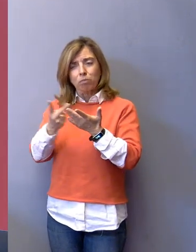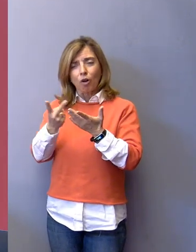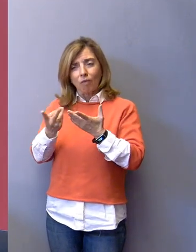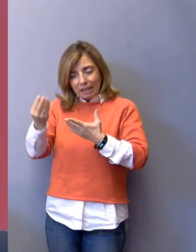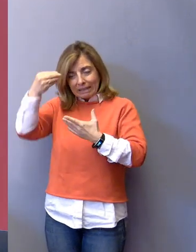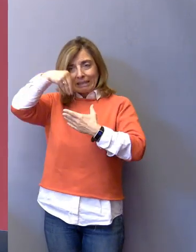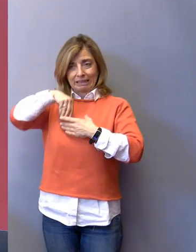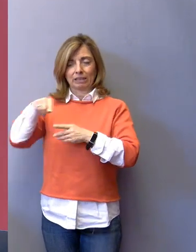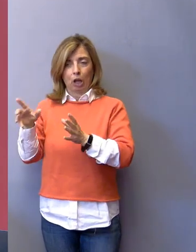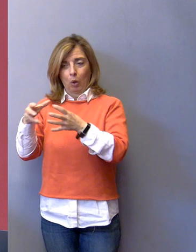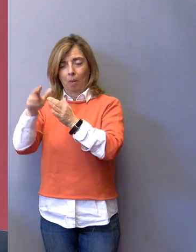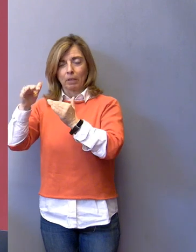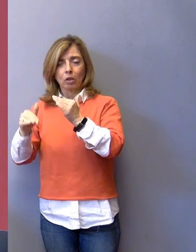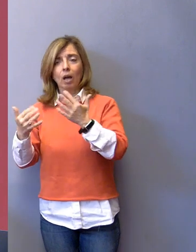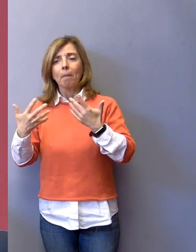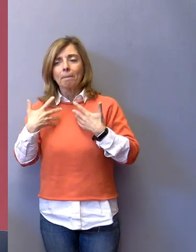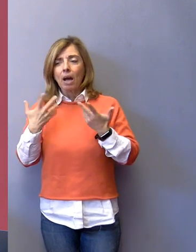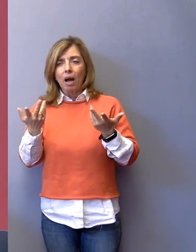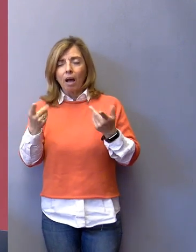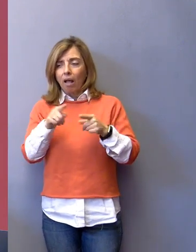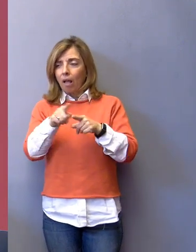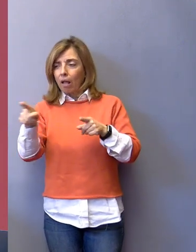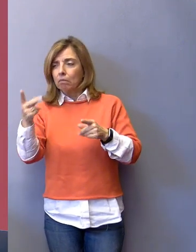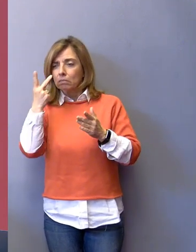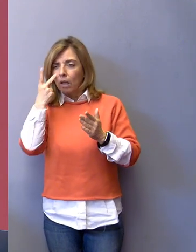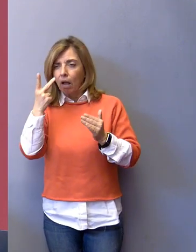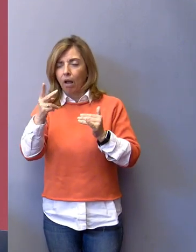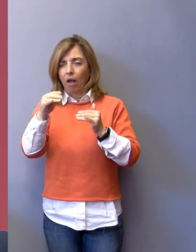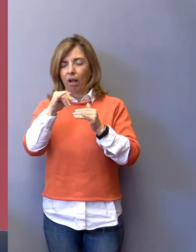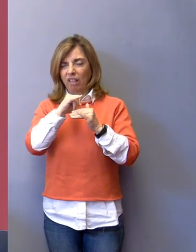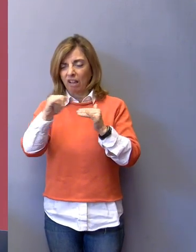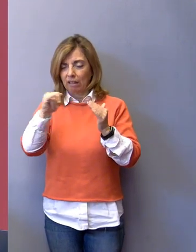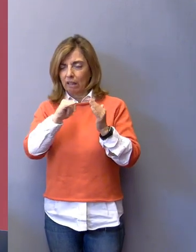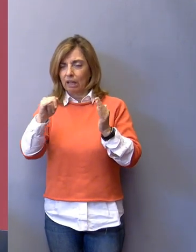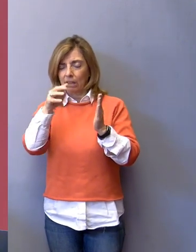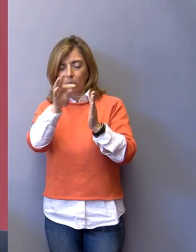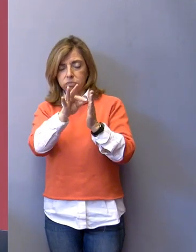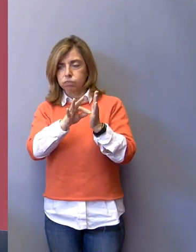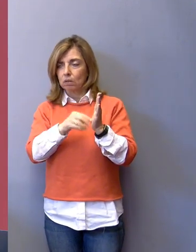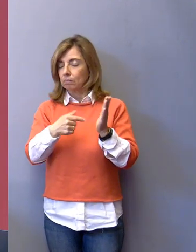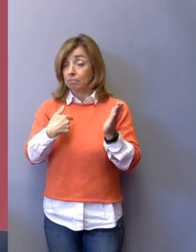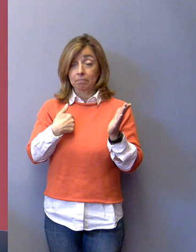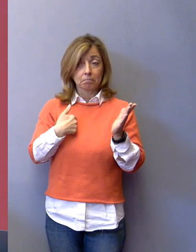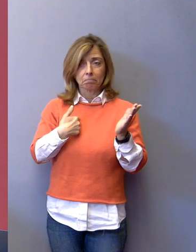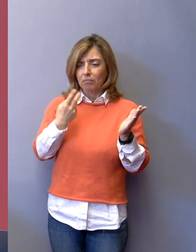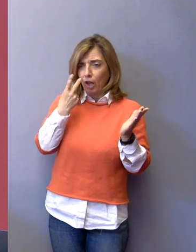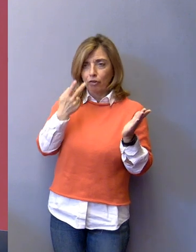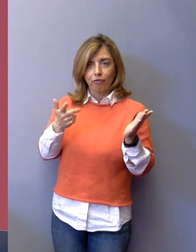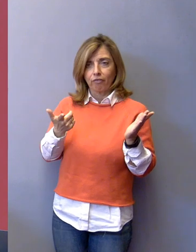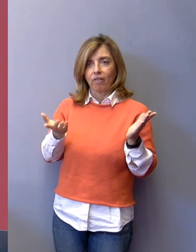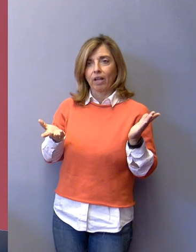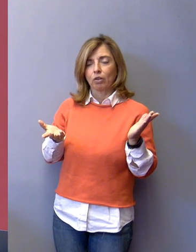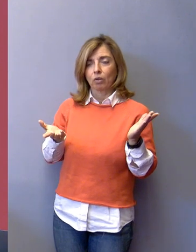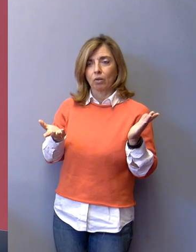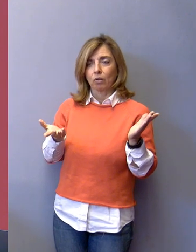tralascio quelle tecniche che voi avete evidenziato io giuro non le vedo lo dico con molto rispetto probabilmente è un limite mio